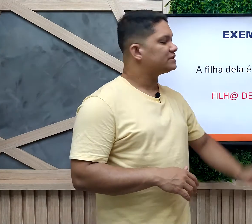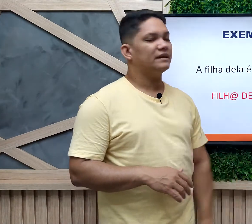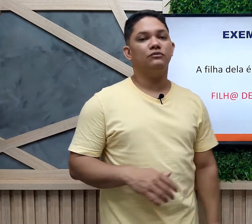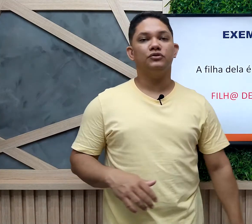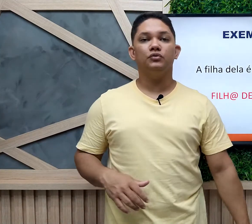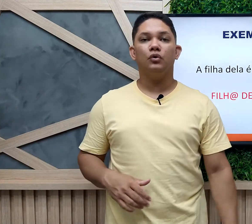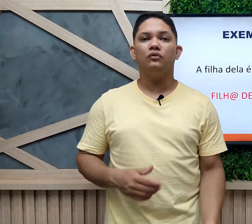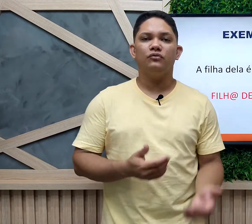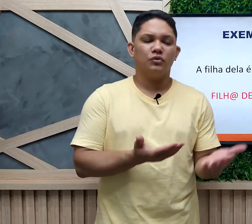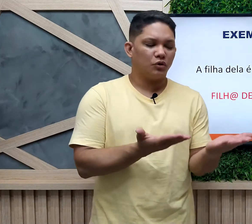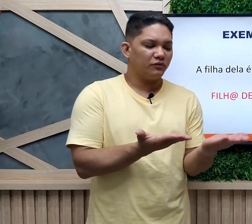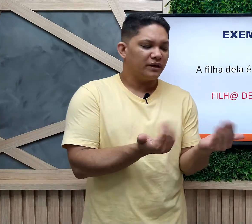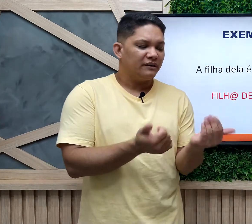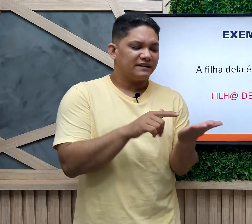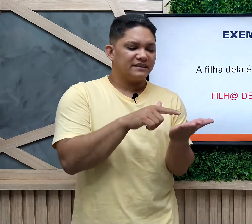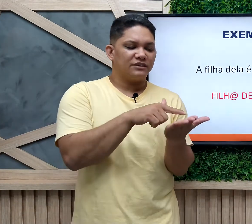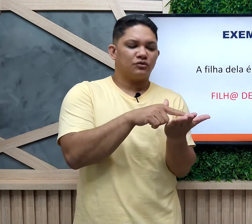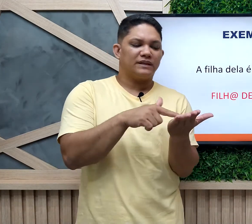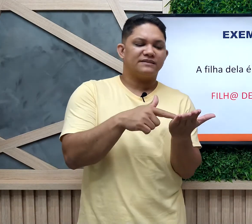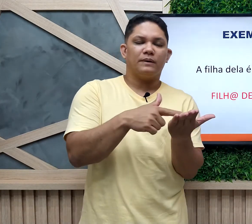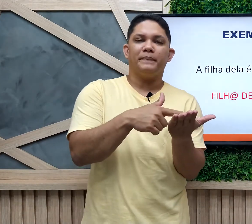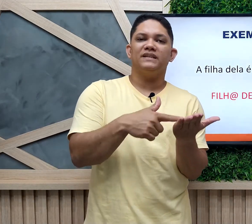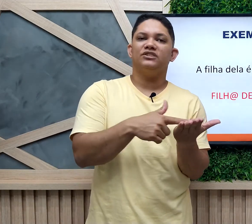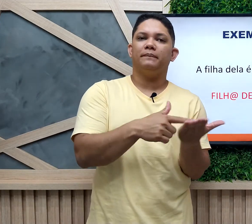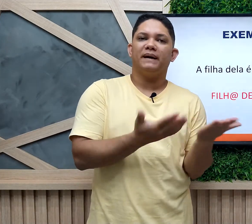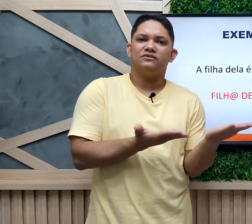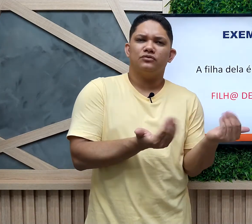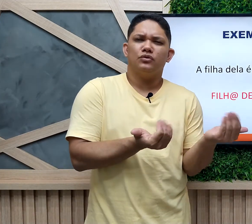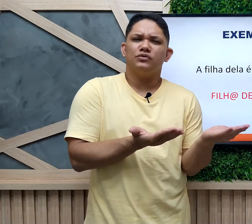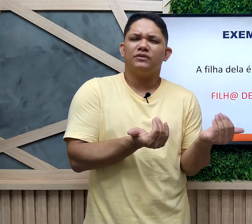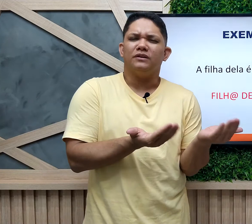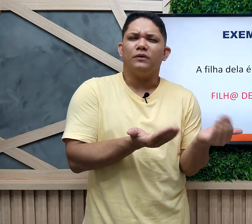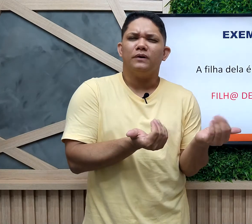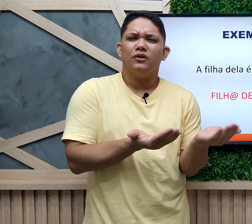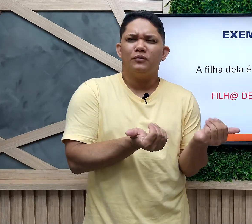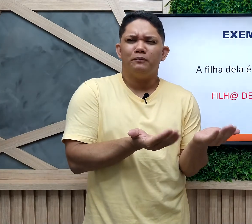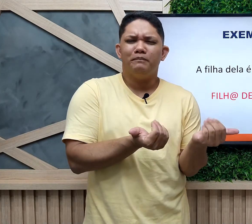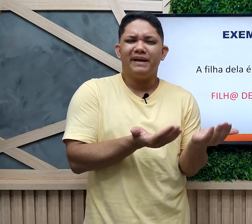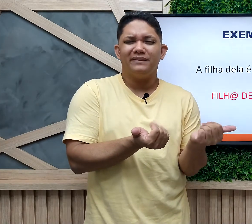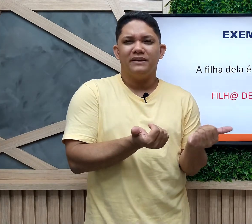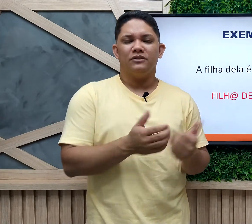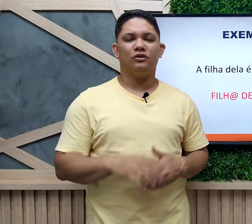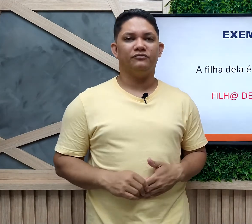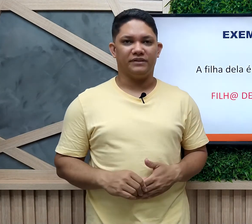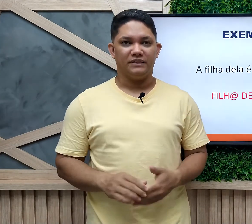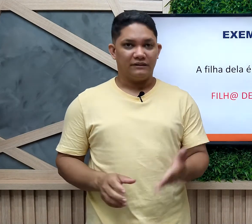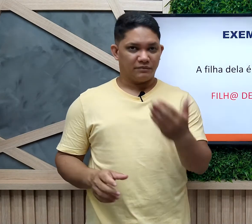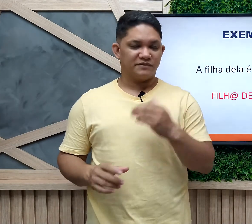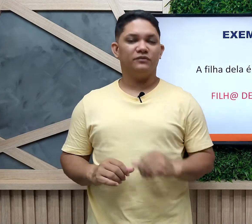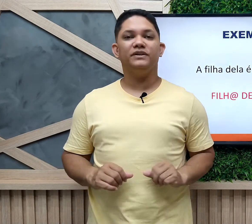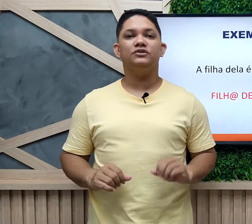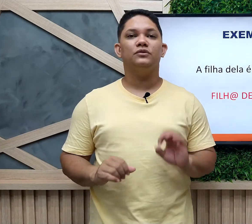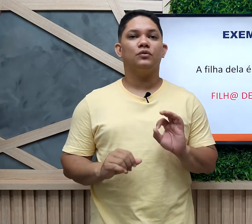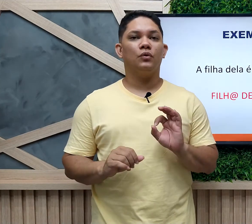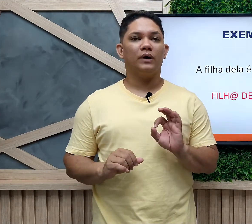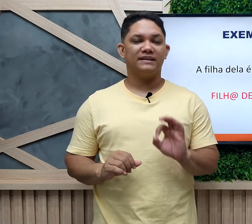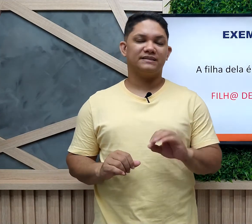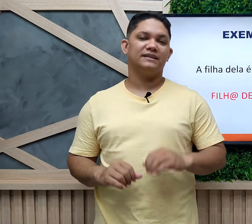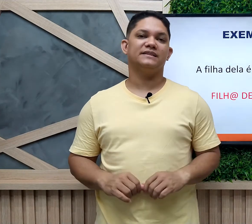sinal de novo ou nova, fazendo a articulação apenas na base do nosso dedo, bem novinha. Vamos ver o vídeo com a sinalização